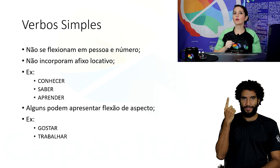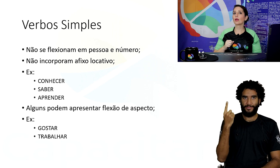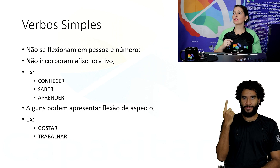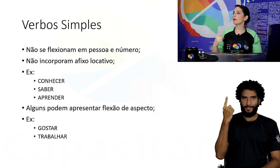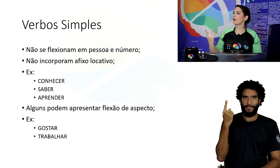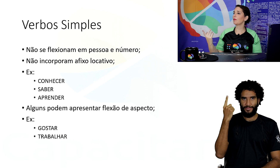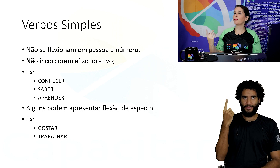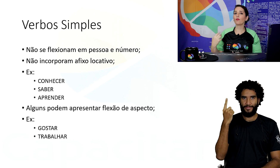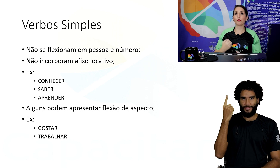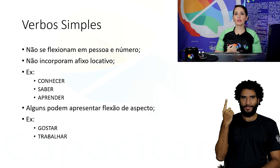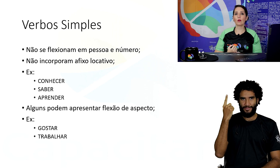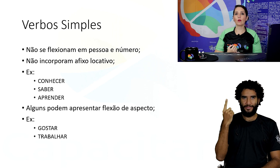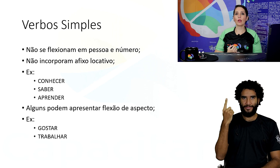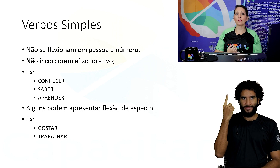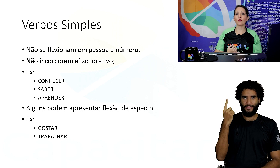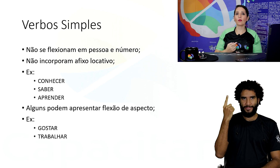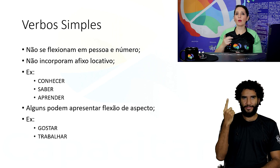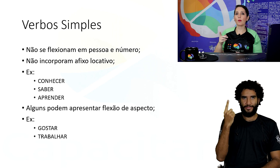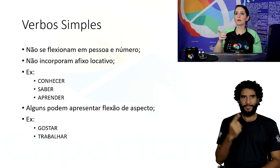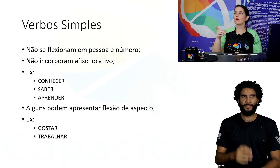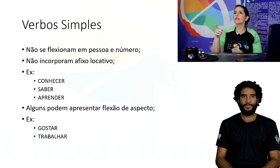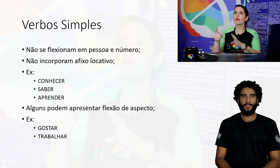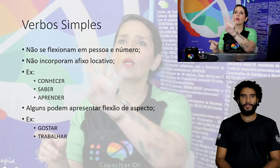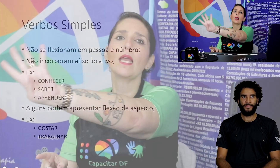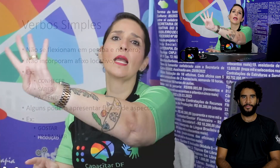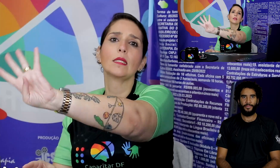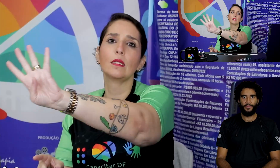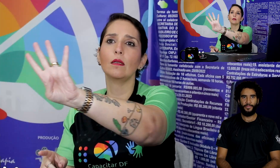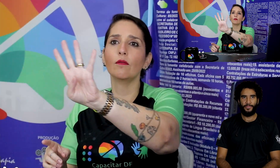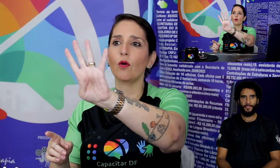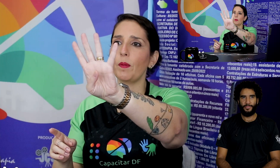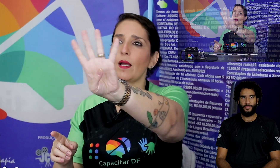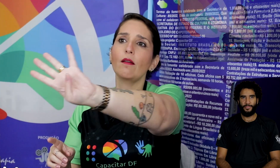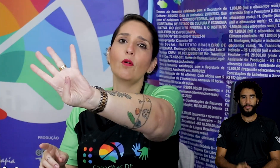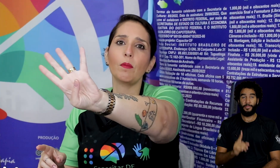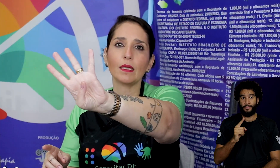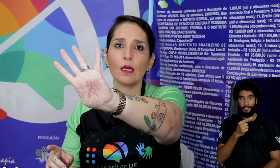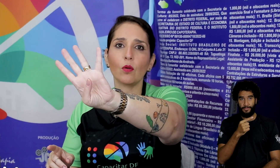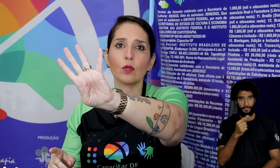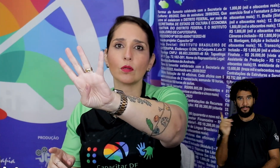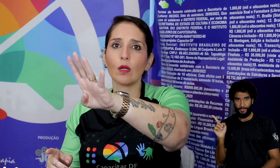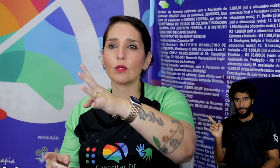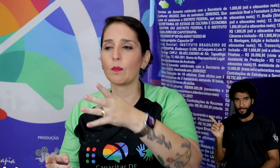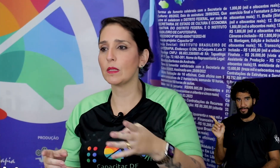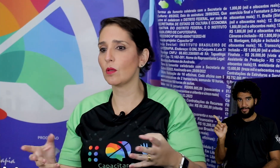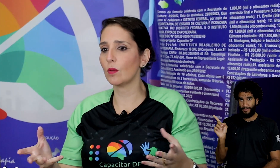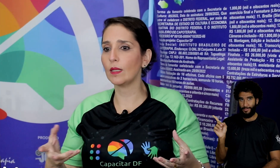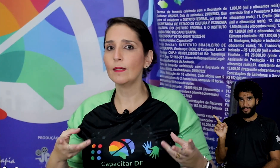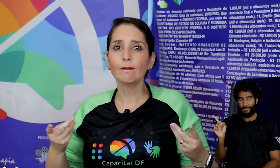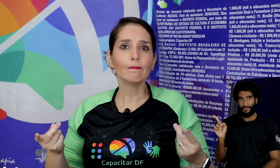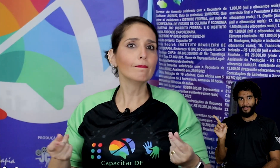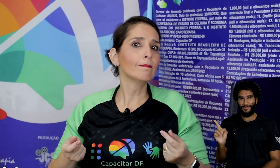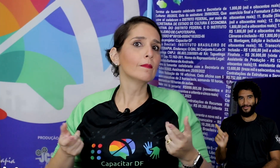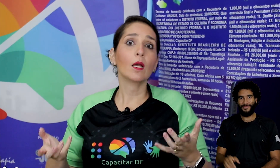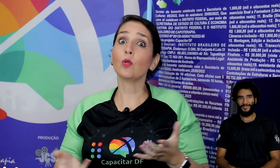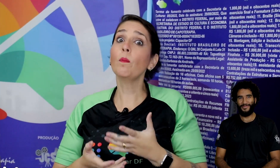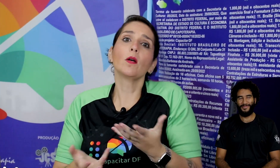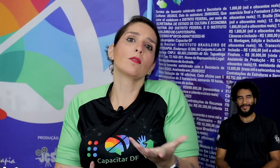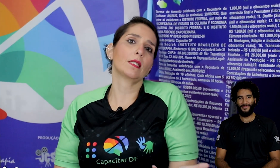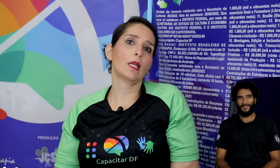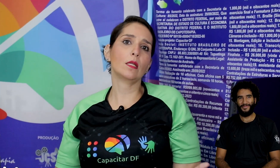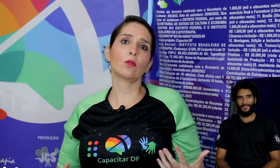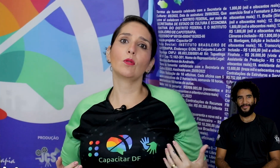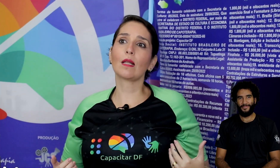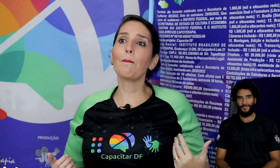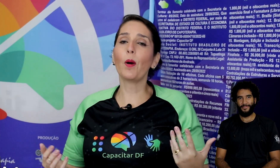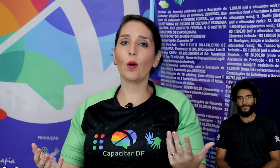Imagina, se eu quero saber se a pessoa conhece, eu vou virar para a pessoa: você conhece? E vou pegar e vou bater no rosto da outra pessoa. Eu não posso